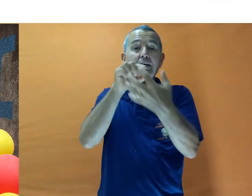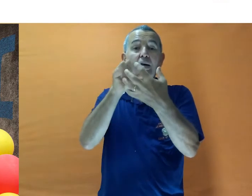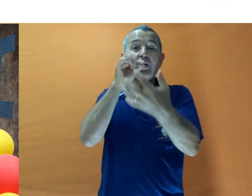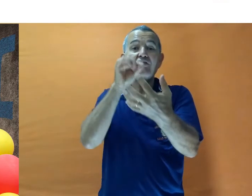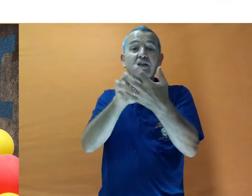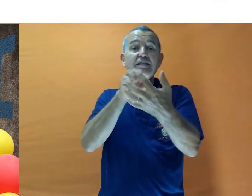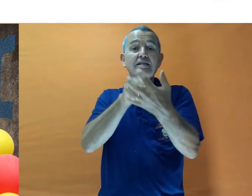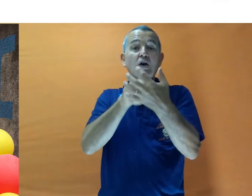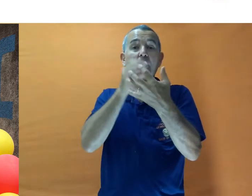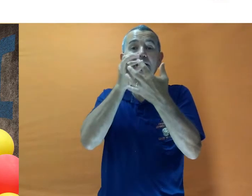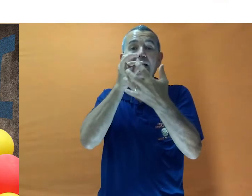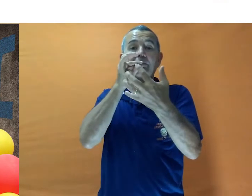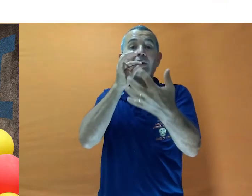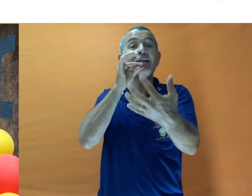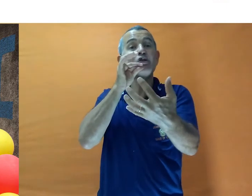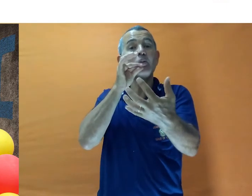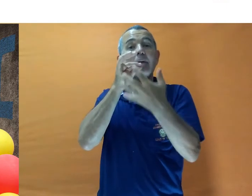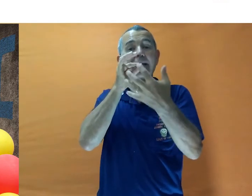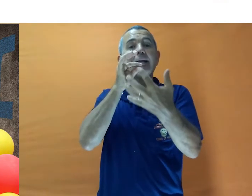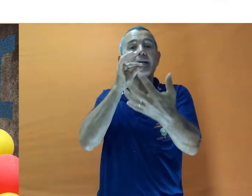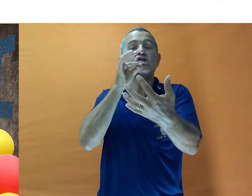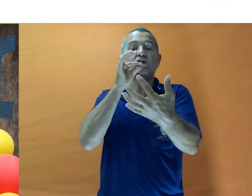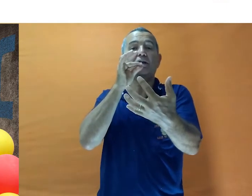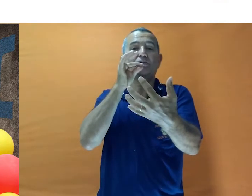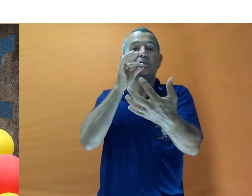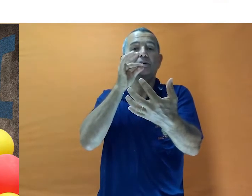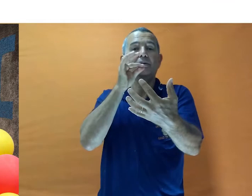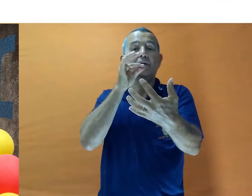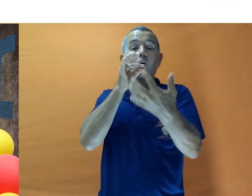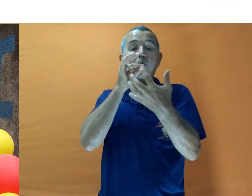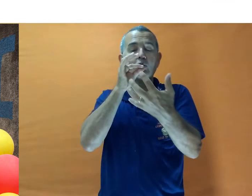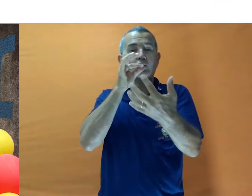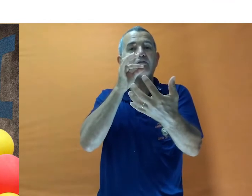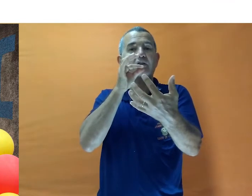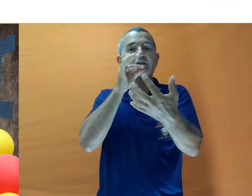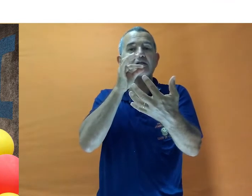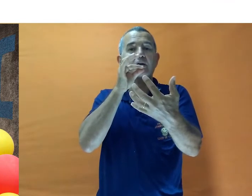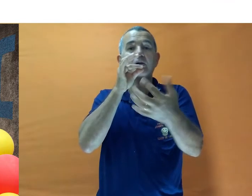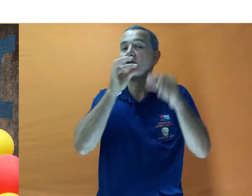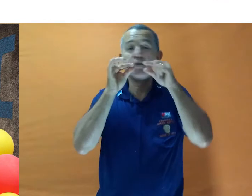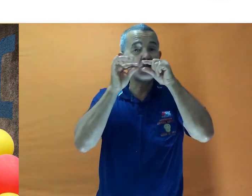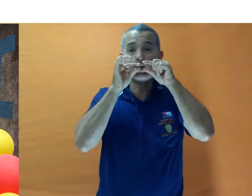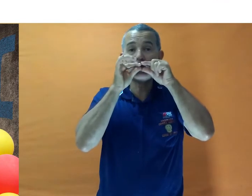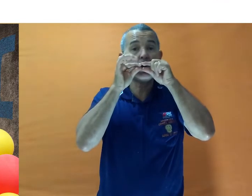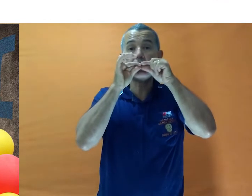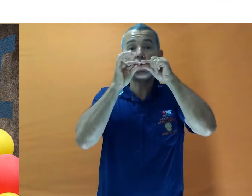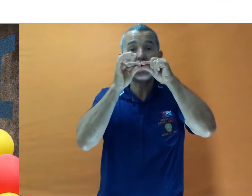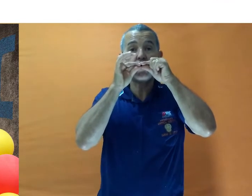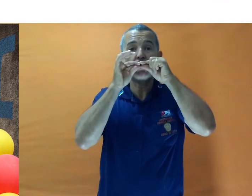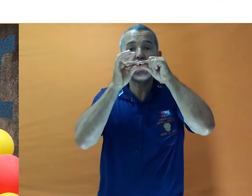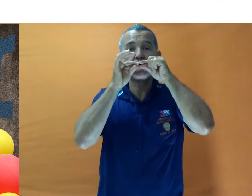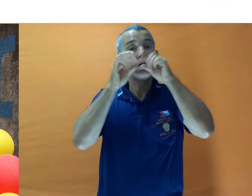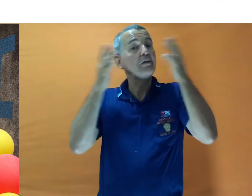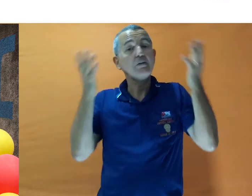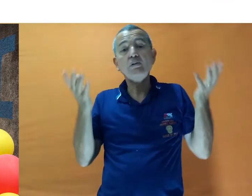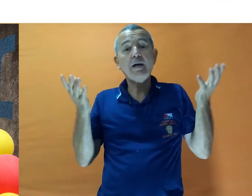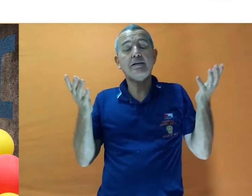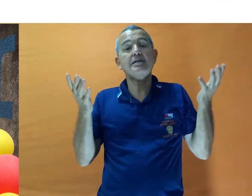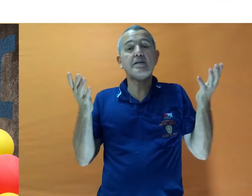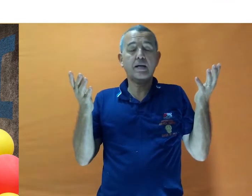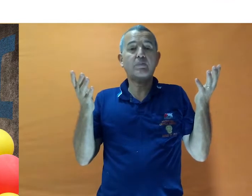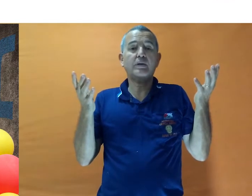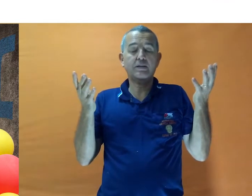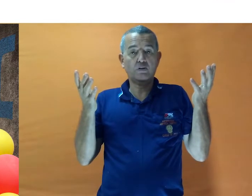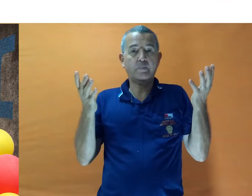Isto aqui é o referencial para dizer que a bola é de soprar e que ela está enchendo. É o ponto referencial. Se eu fizer só isso,